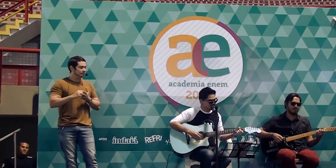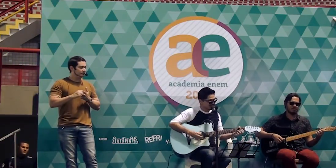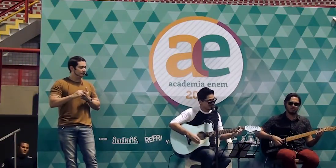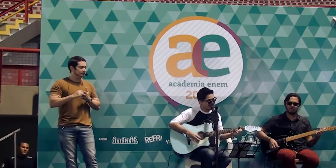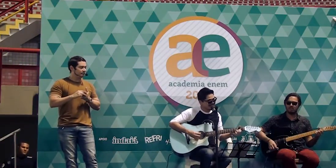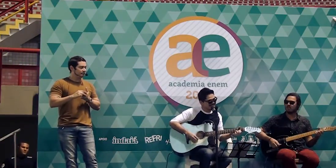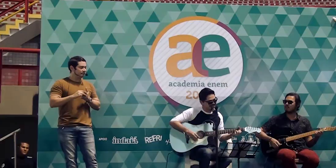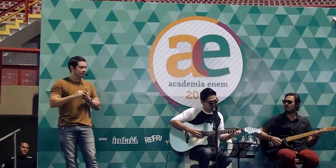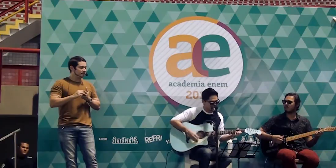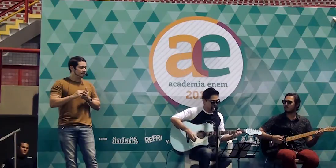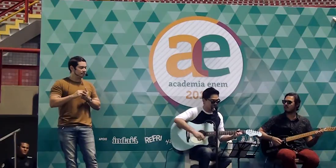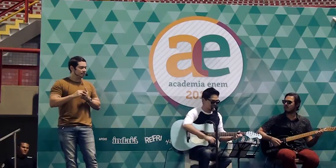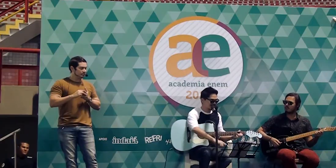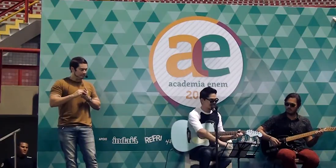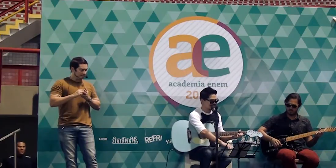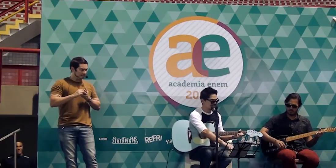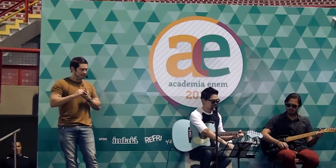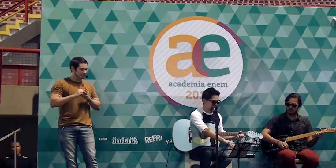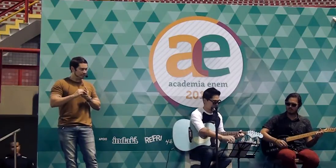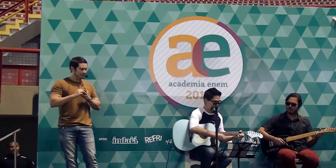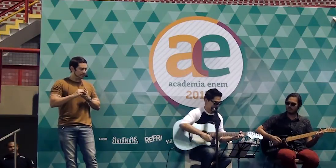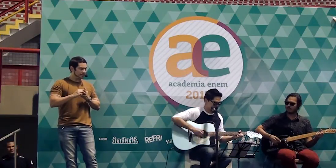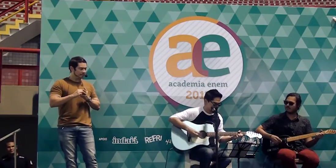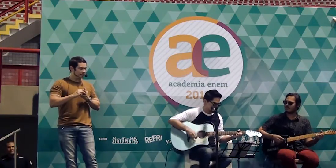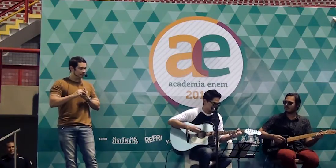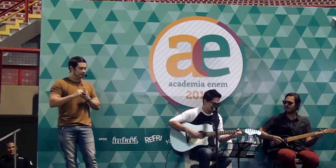gente que só faz